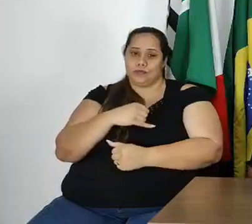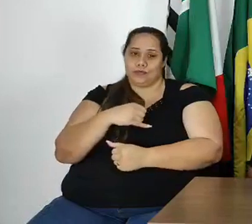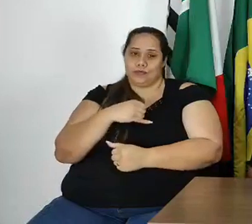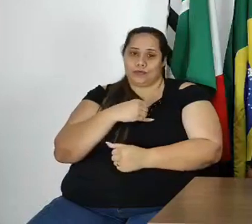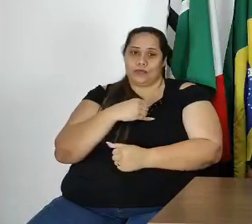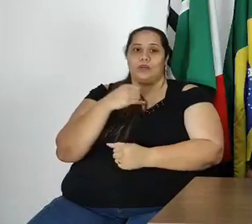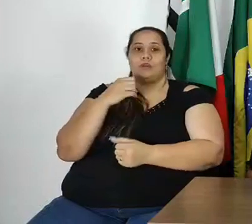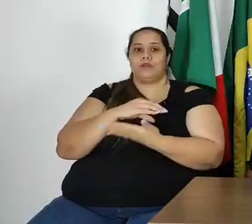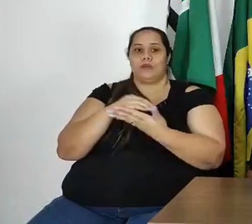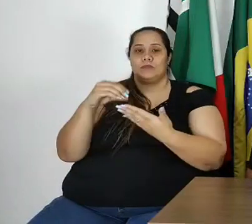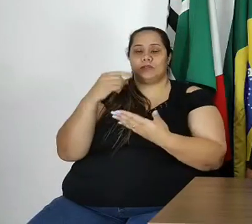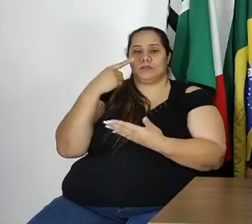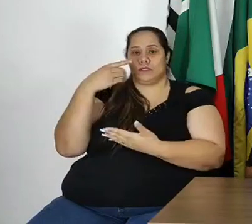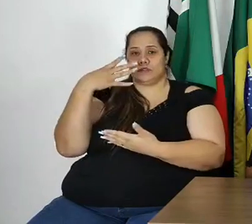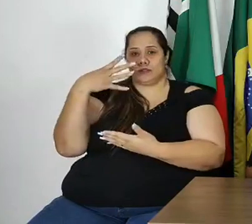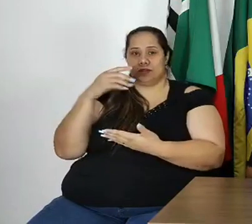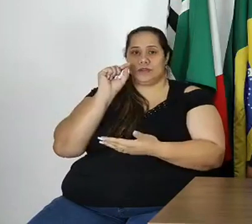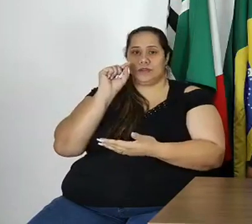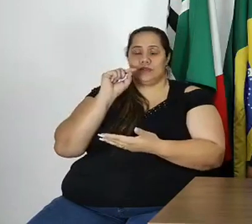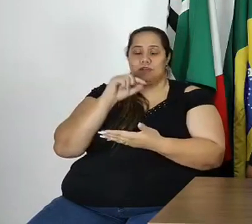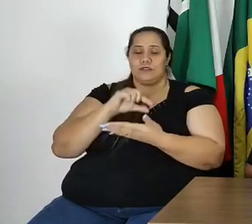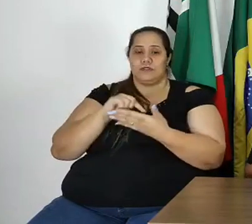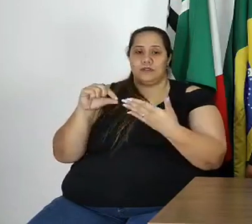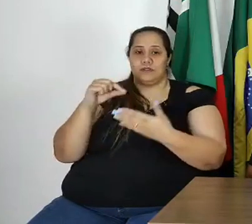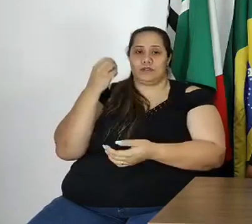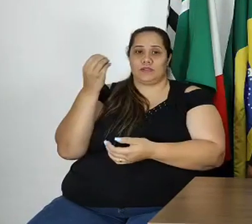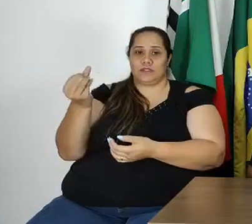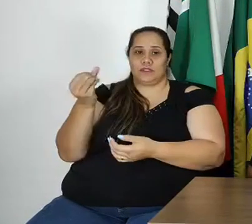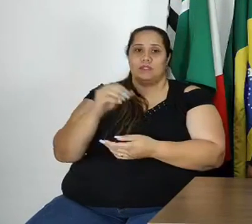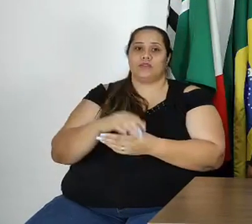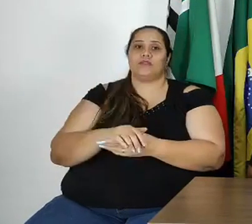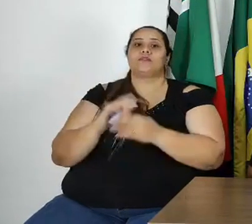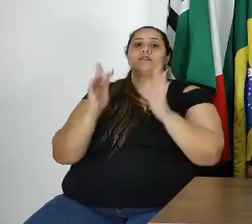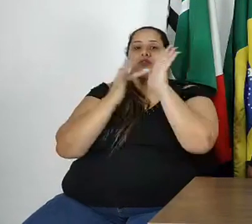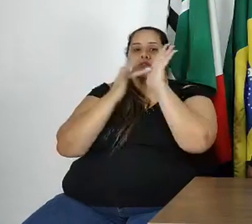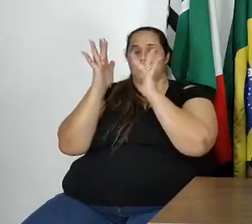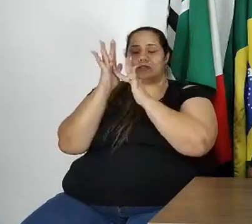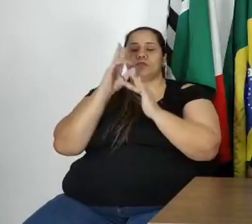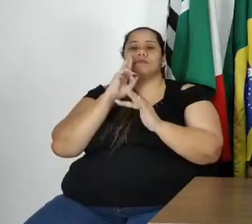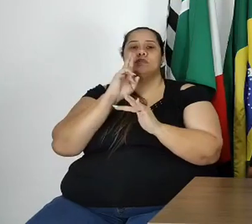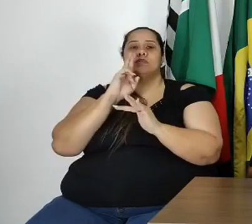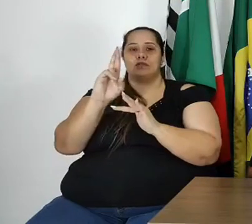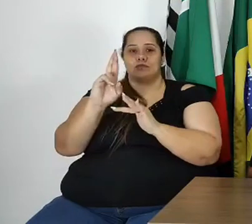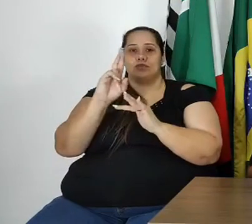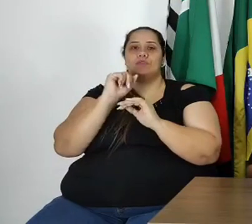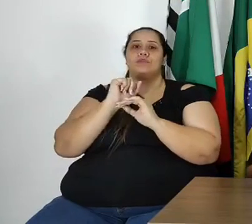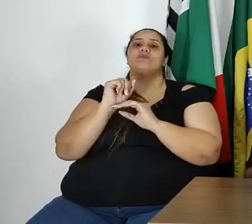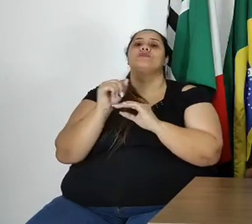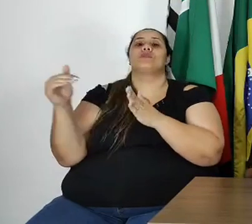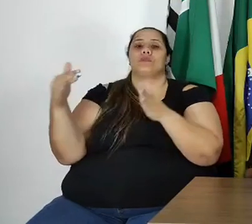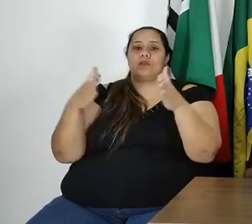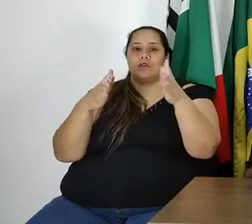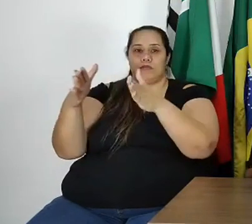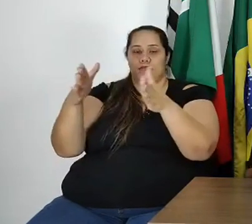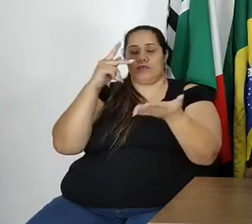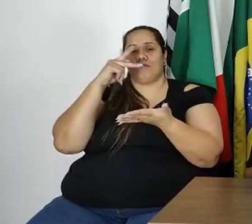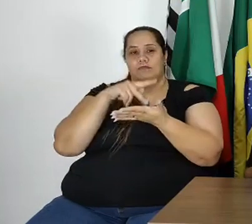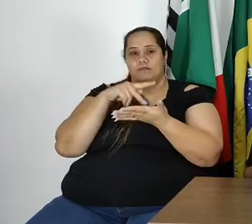14, 6, Jesus responde: eu sou o caminho, a verdade e a vida.